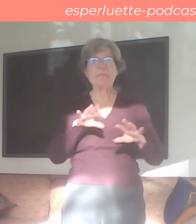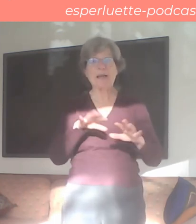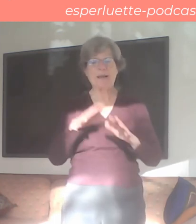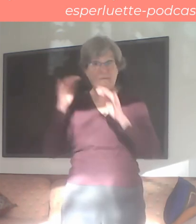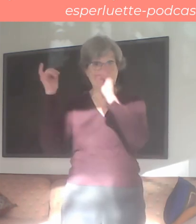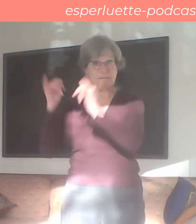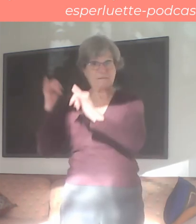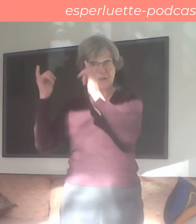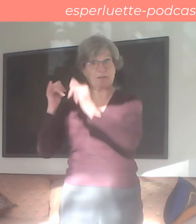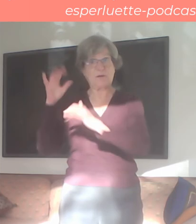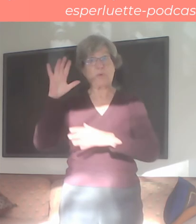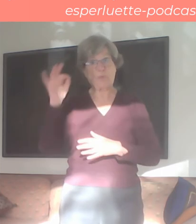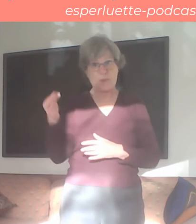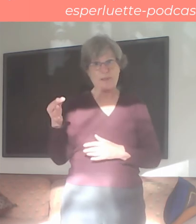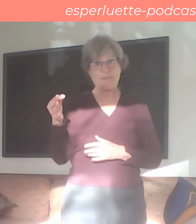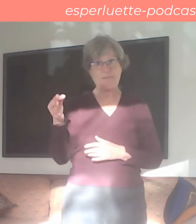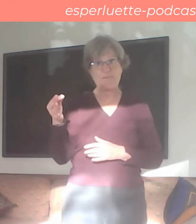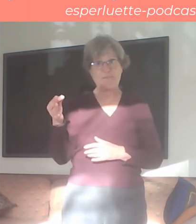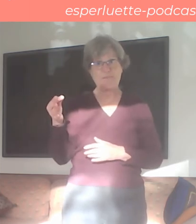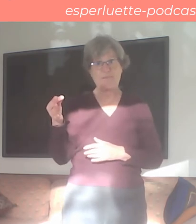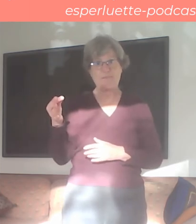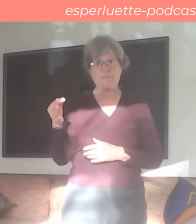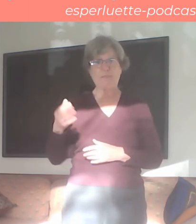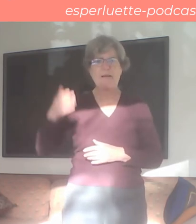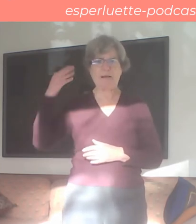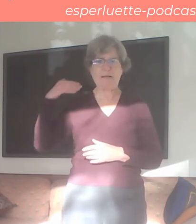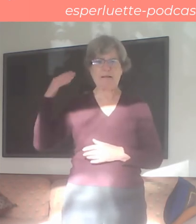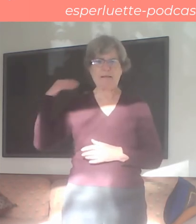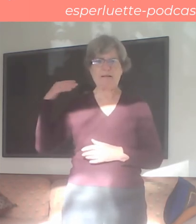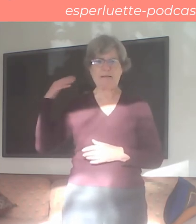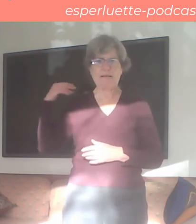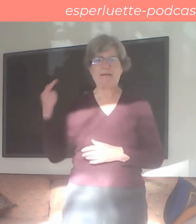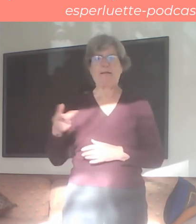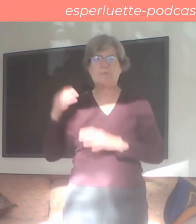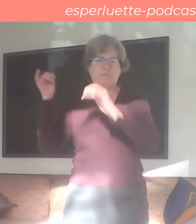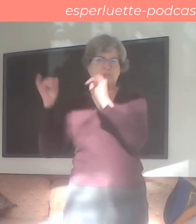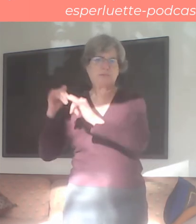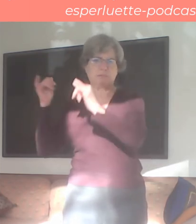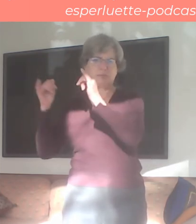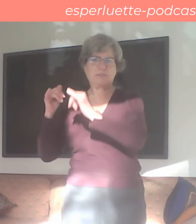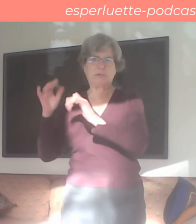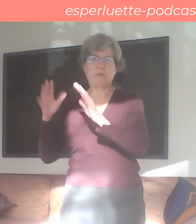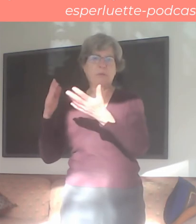plaisir. Alors, si le plaisir, c'est de prendre un pot avec des sourds. Ben c'est ce plaisir. Si le plaisir c'est